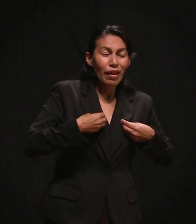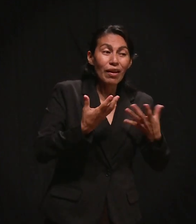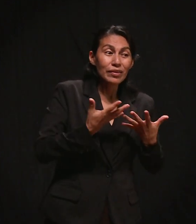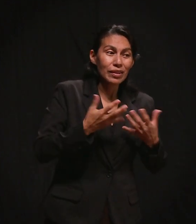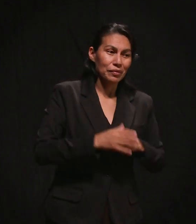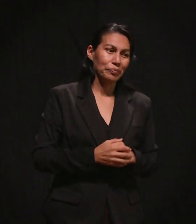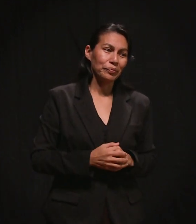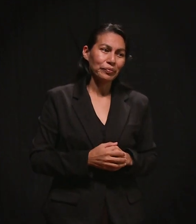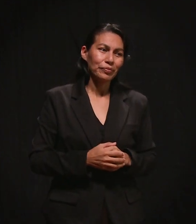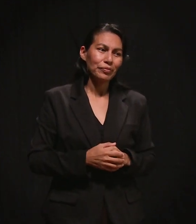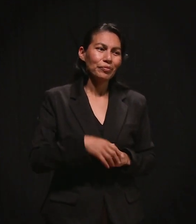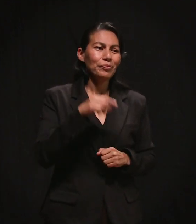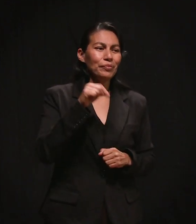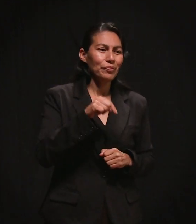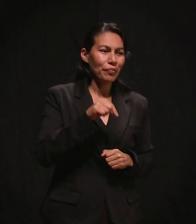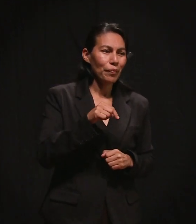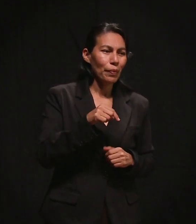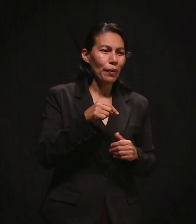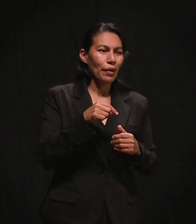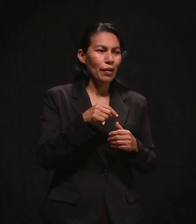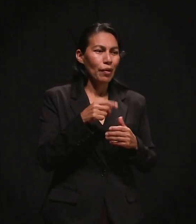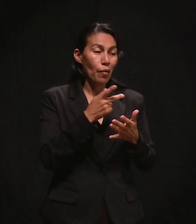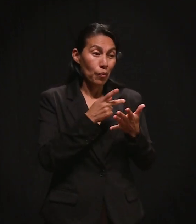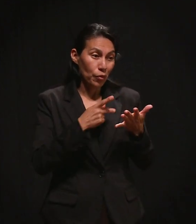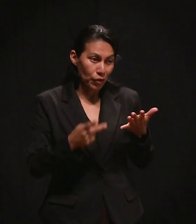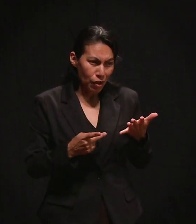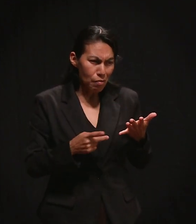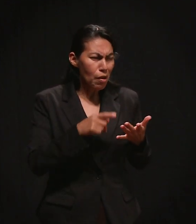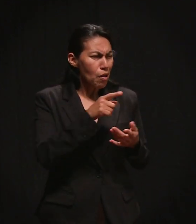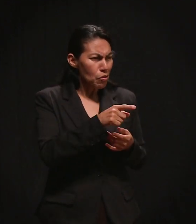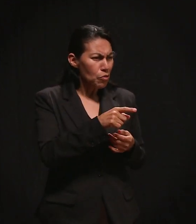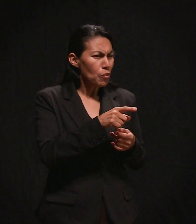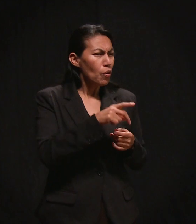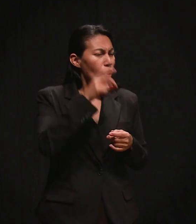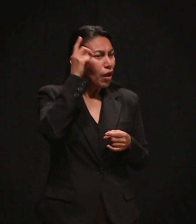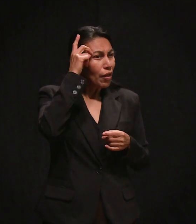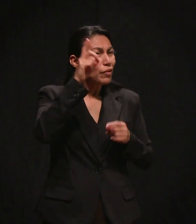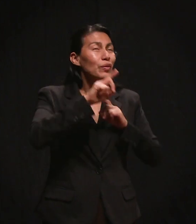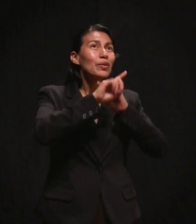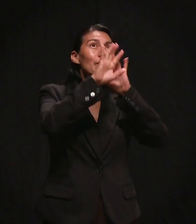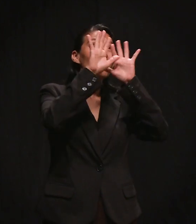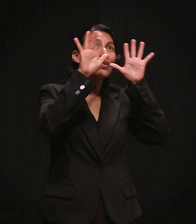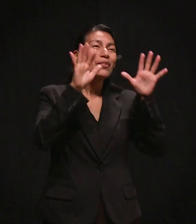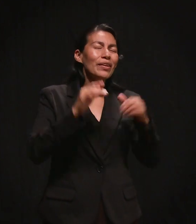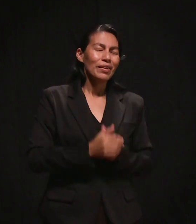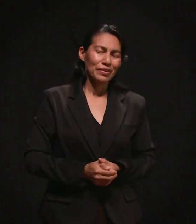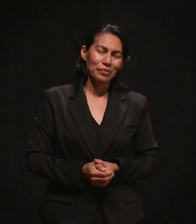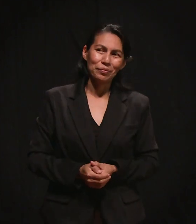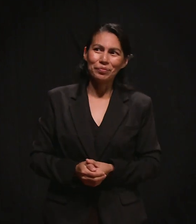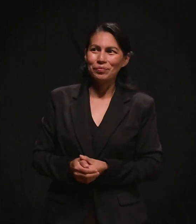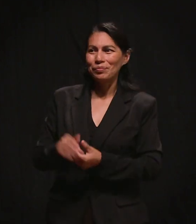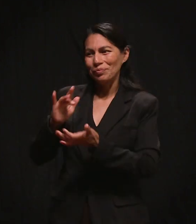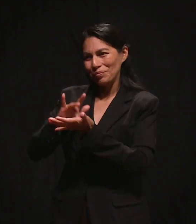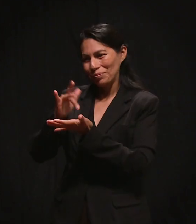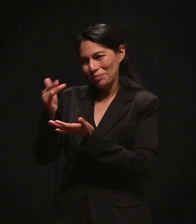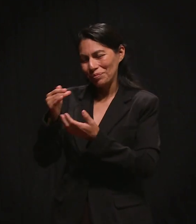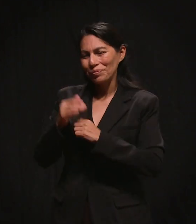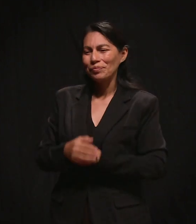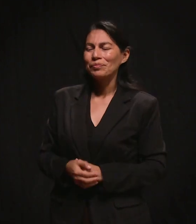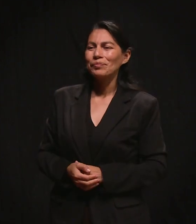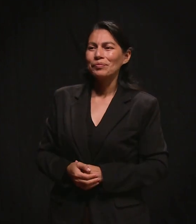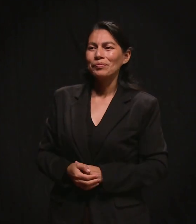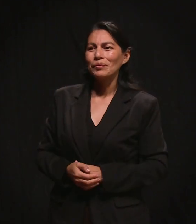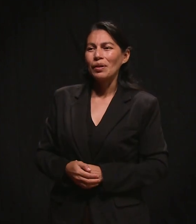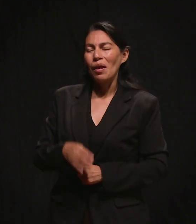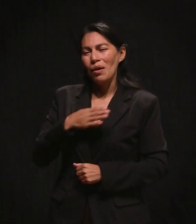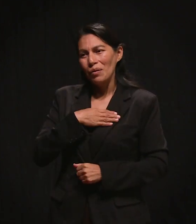el programa como un foro donde tú puedes glorificar a Dios. Gracias. Bueno,